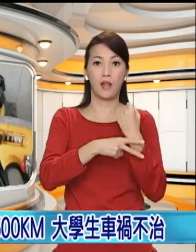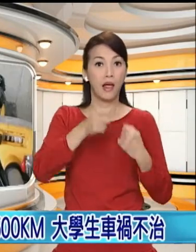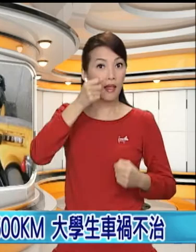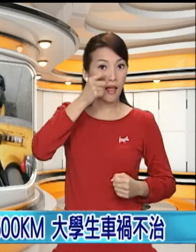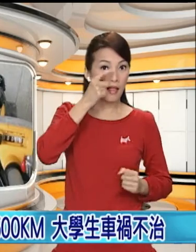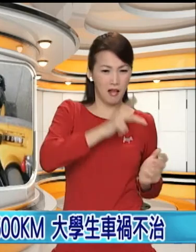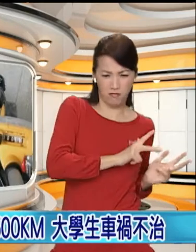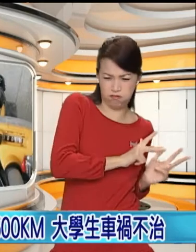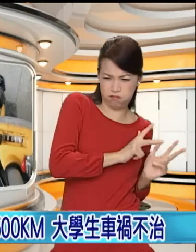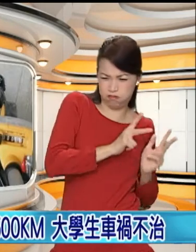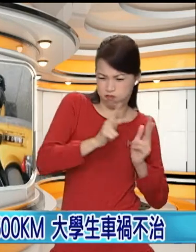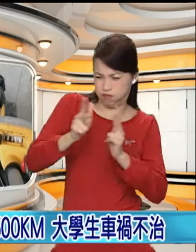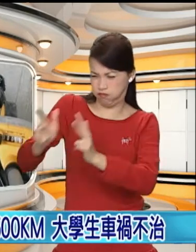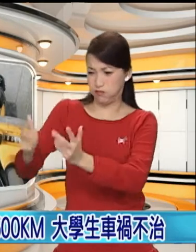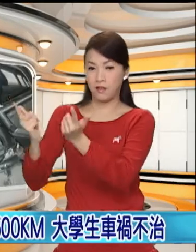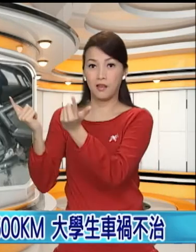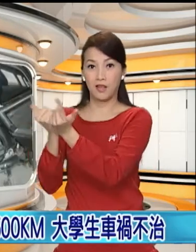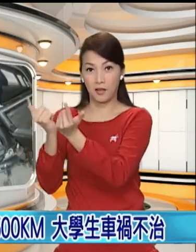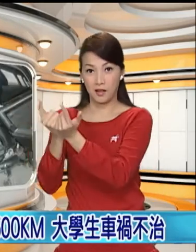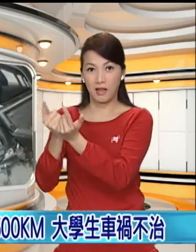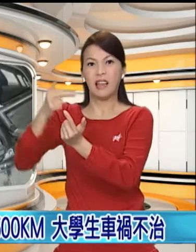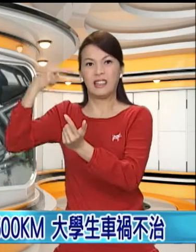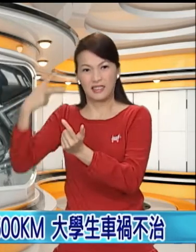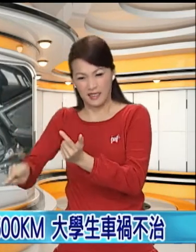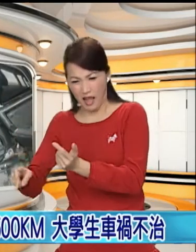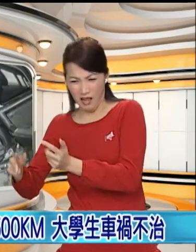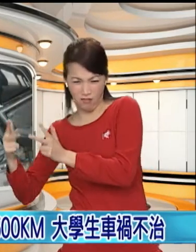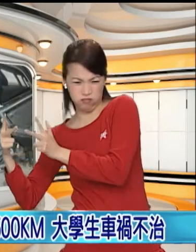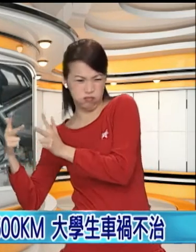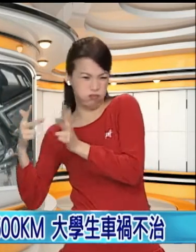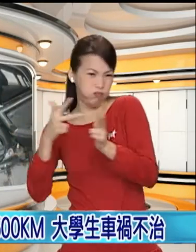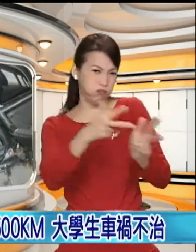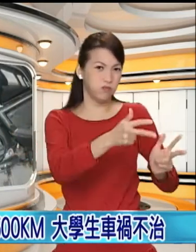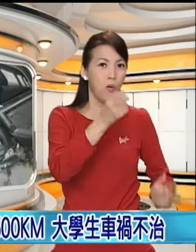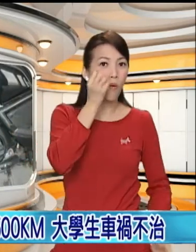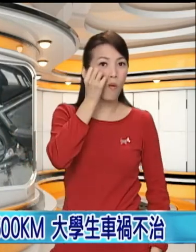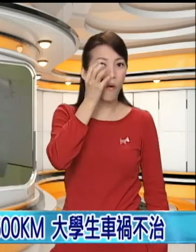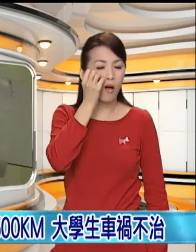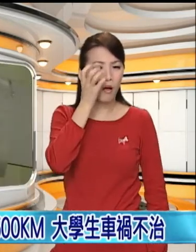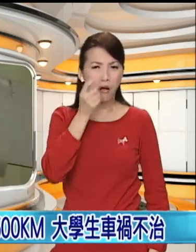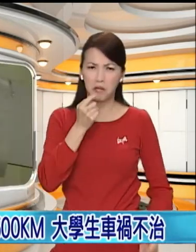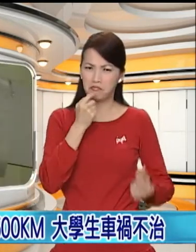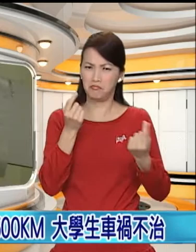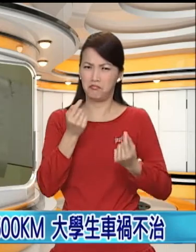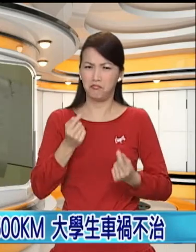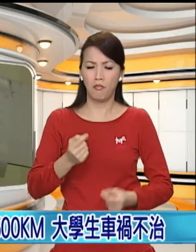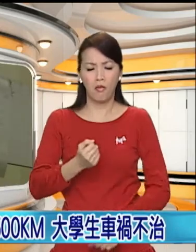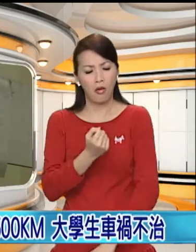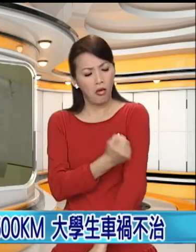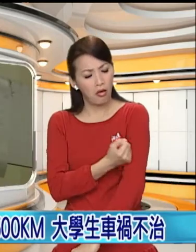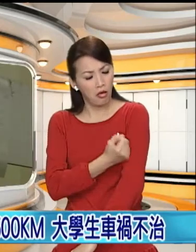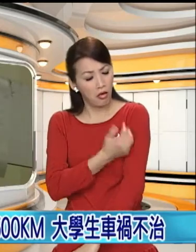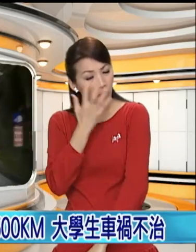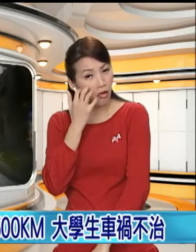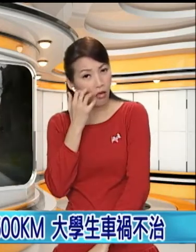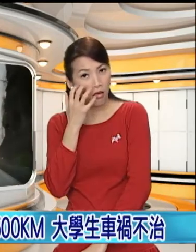莲，疑似因为精神不济，在苏花公路迎面撞上了明隧道的柱